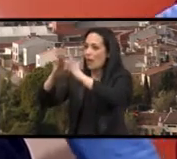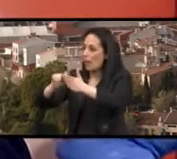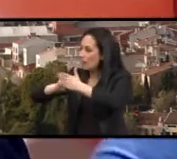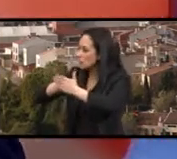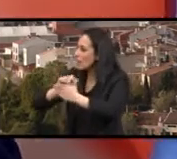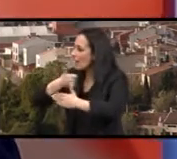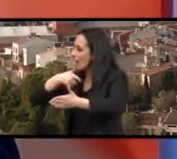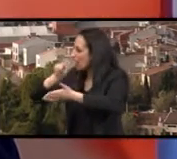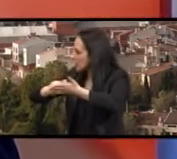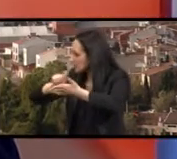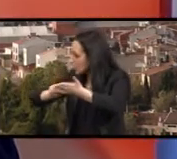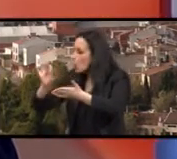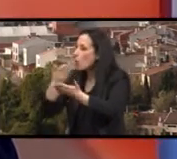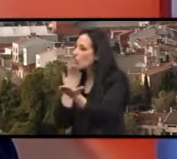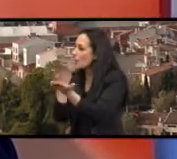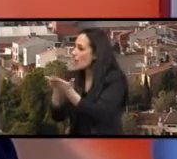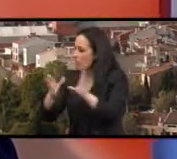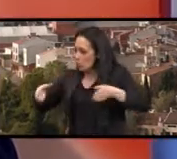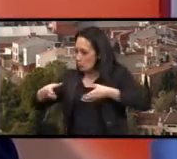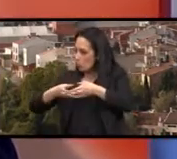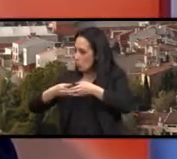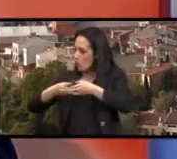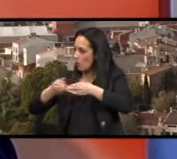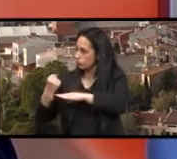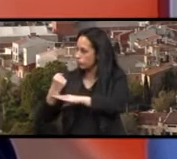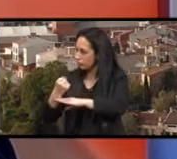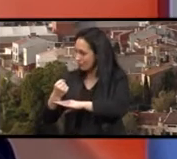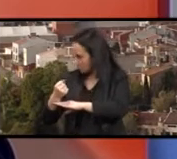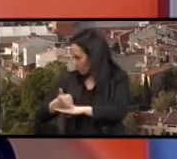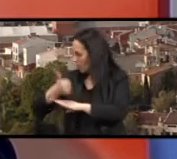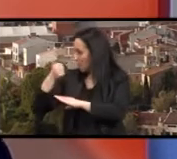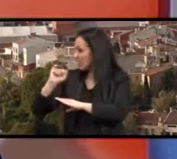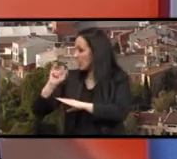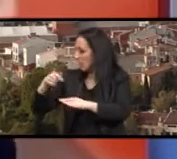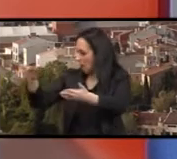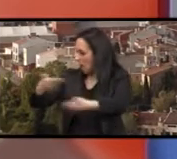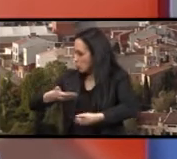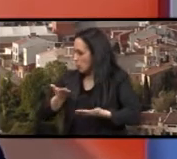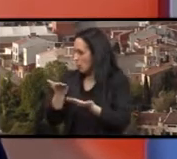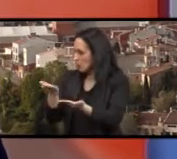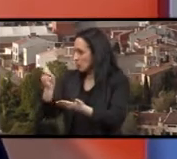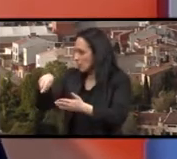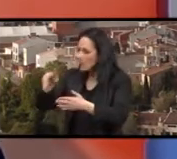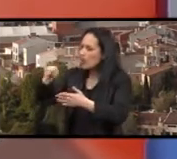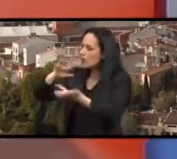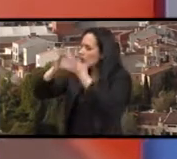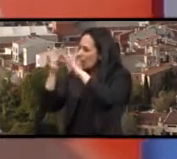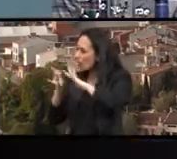fer demandes conjuntes i a més per ajudar-se. Per ajudar-se i força entre tots, no? Per relacionar-se